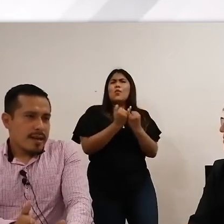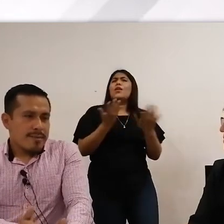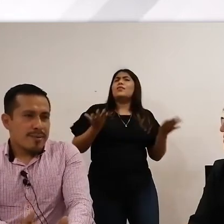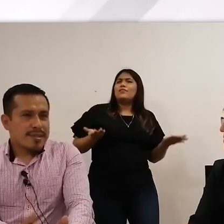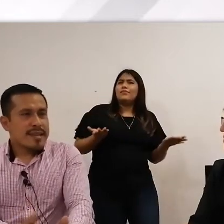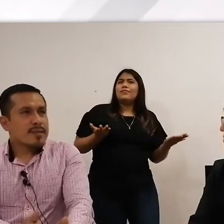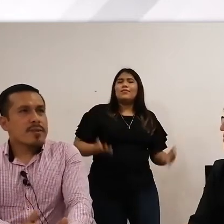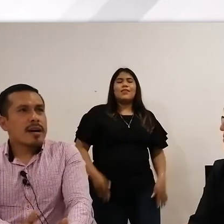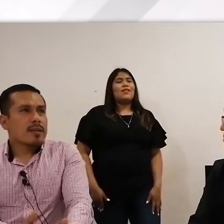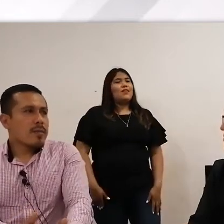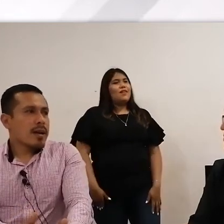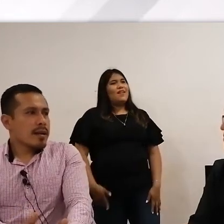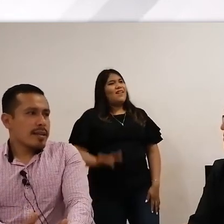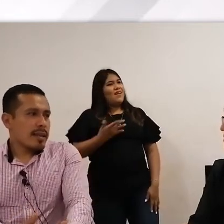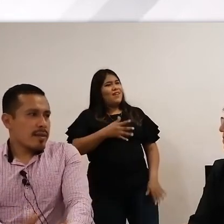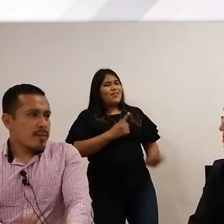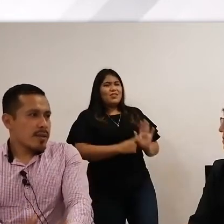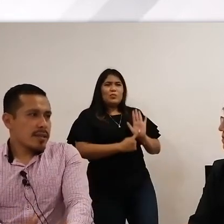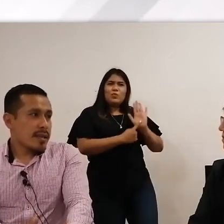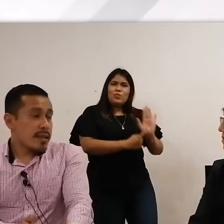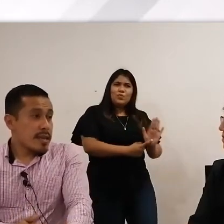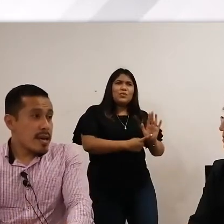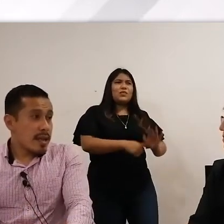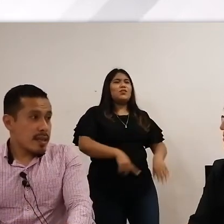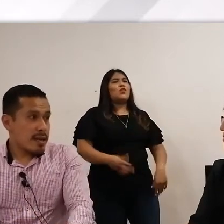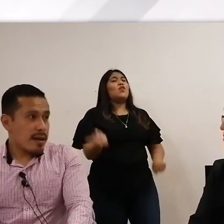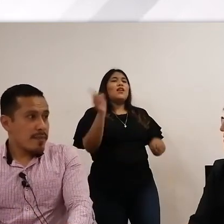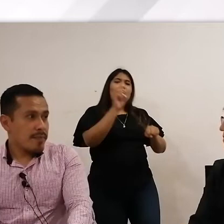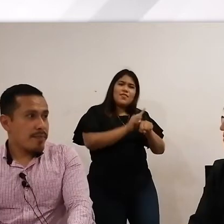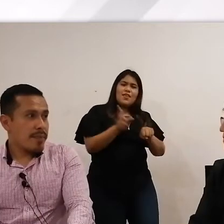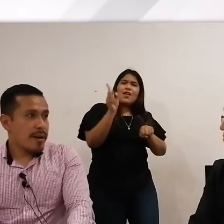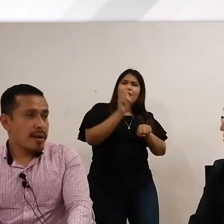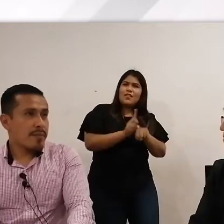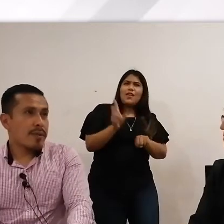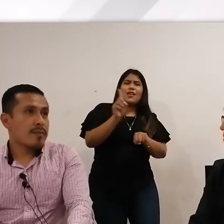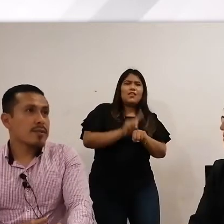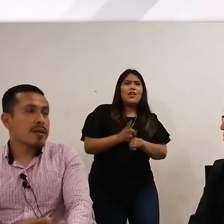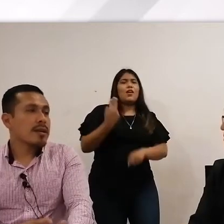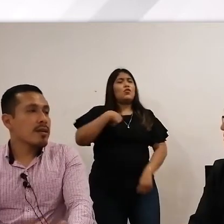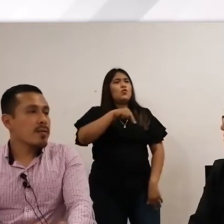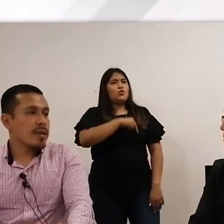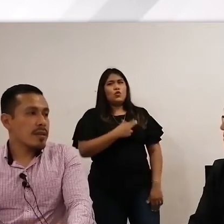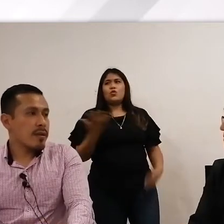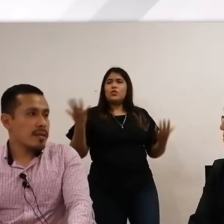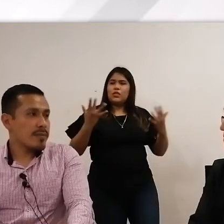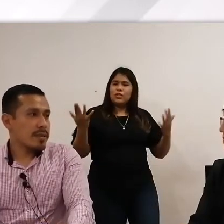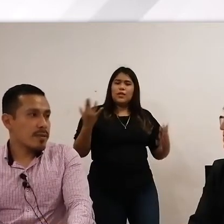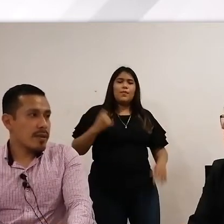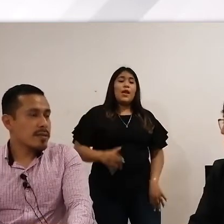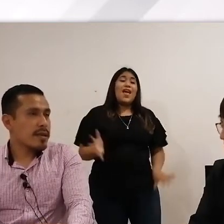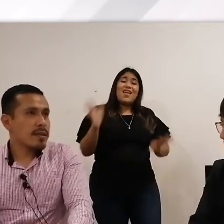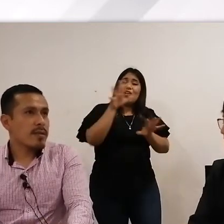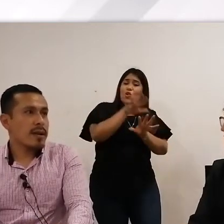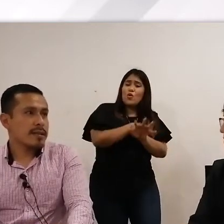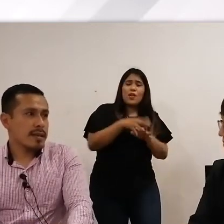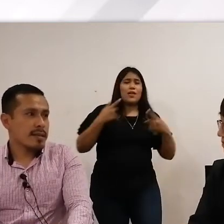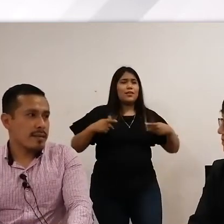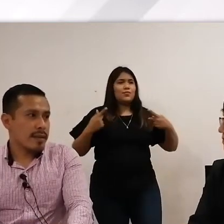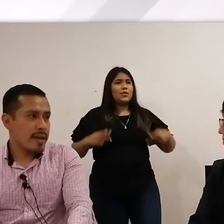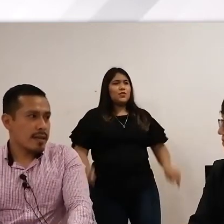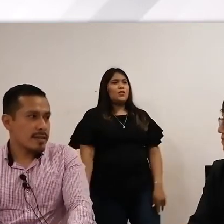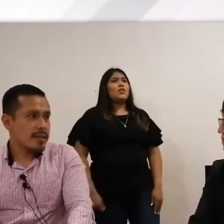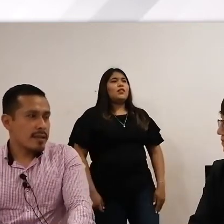Entonces, pues sí es un actuar que tenemos que hacer día a día para que podamos ir incluyendo a las personas en todas